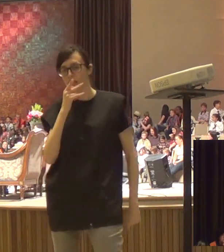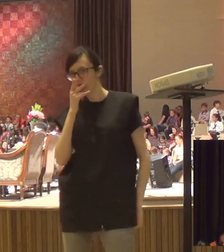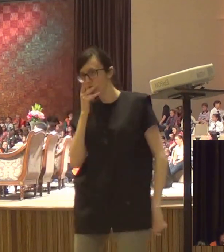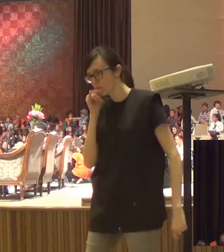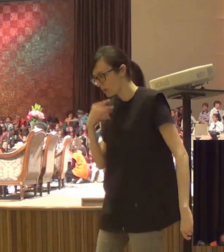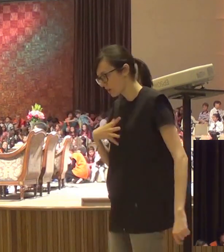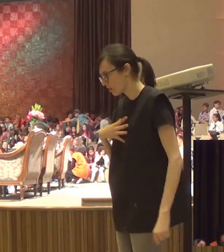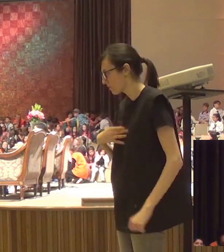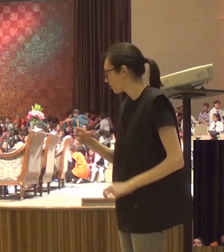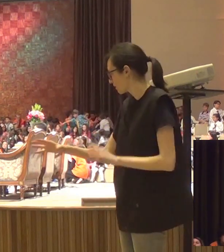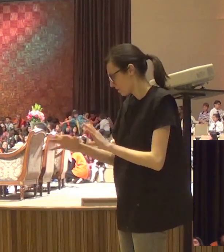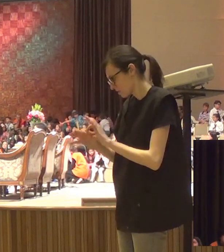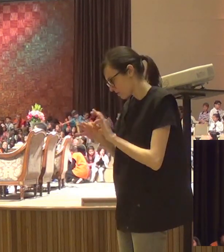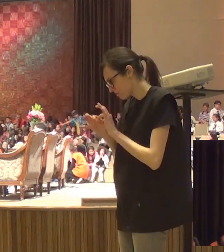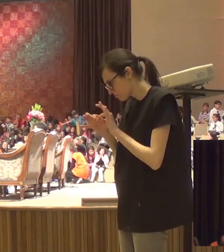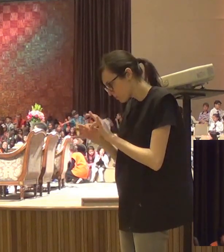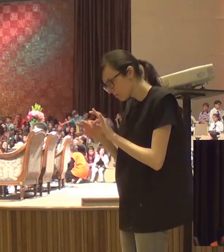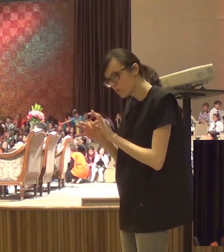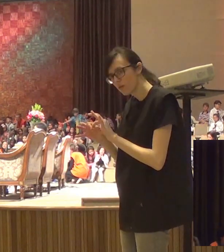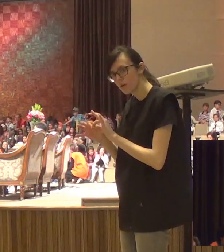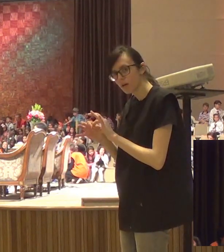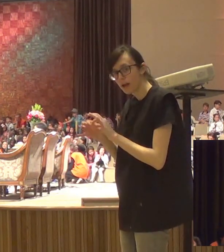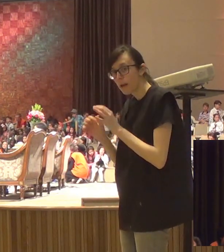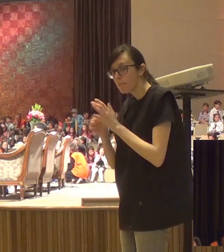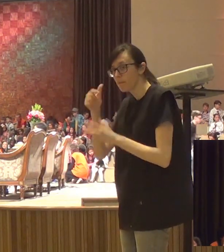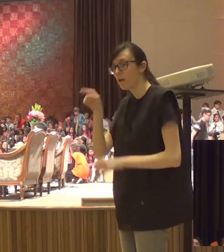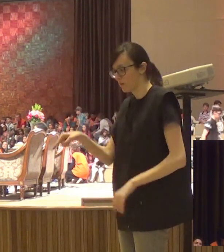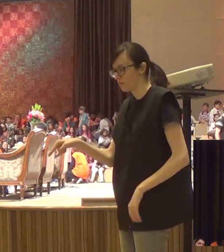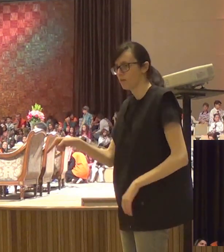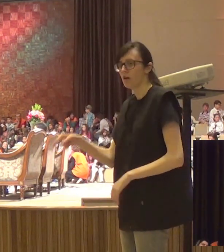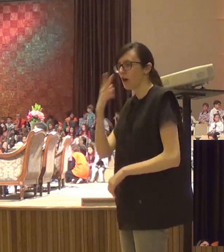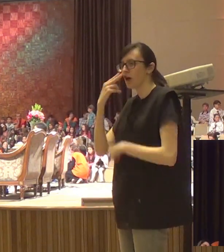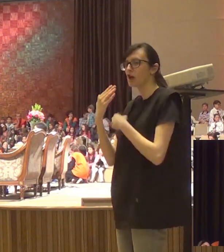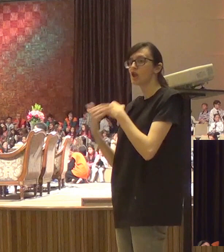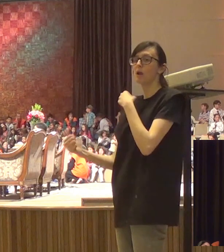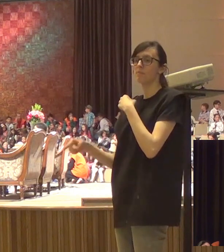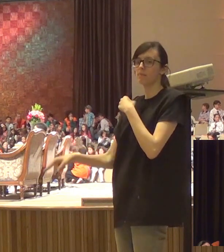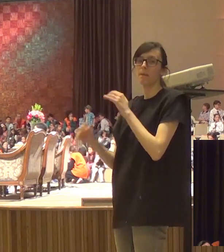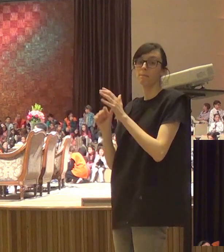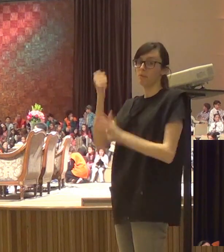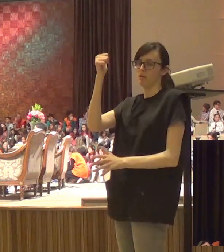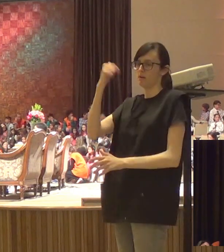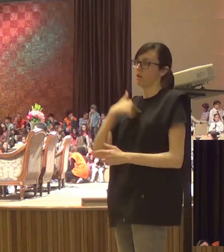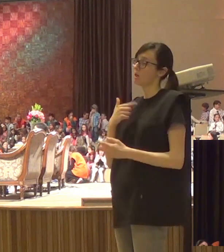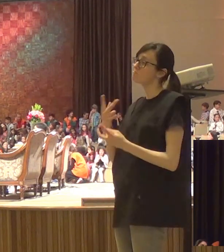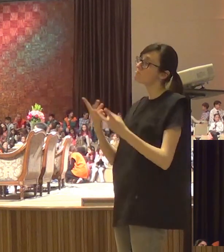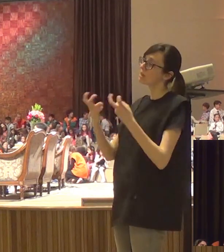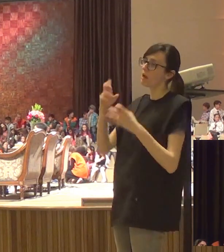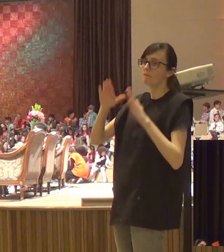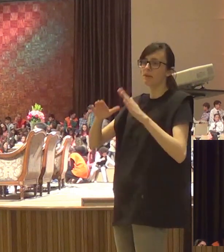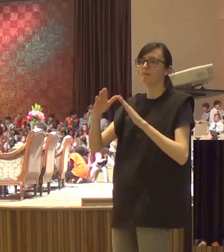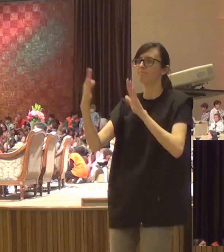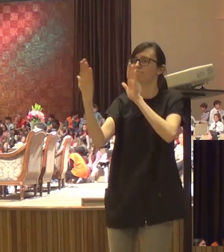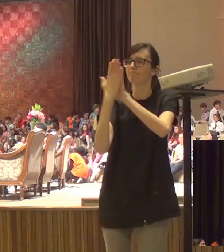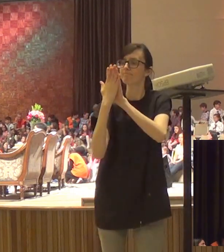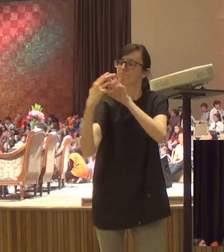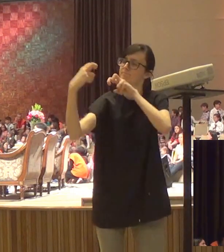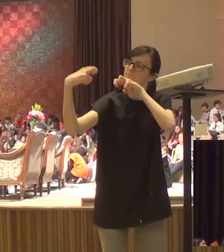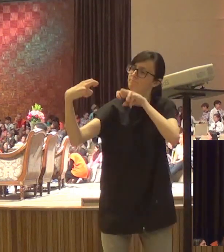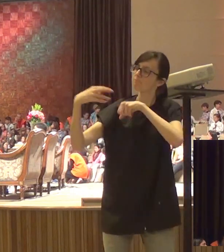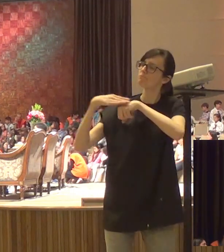filhos se reconciliam, normalmente isso parte do filho. Eu tenho observado isso nos casos que eu tenho acompanhado.